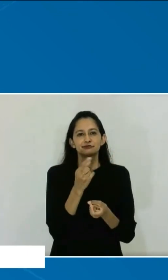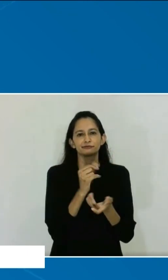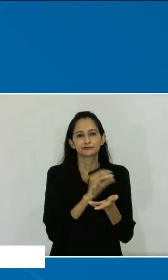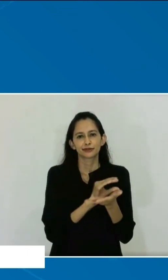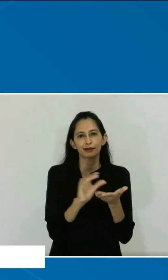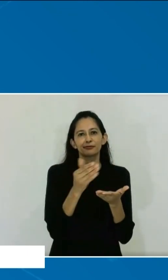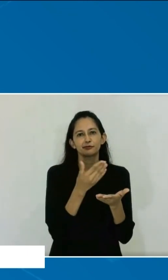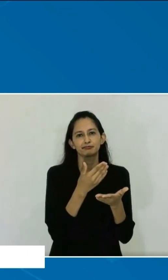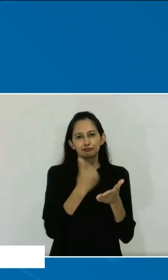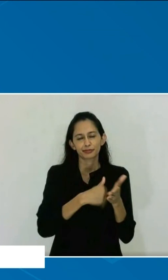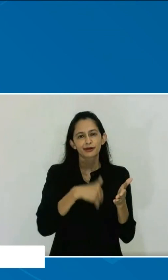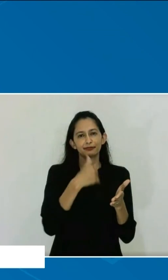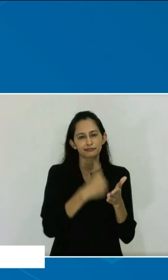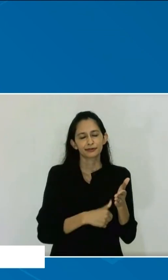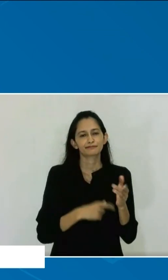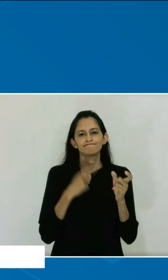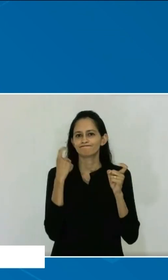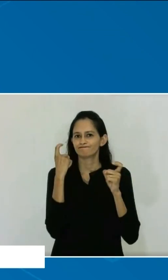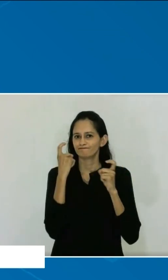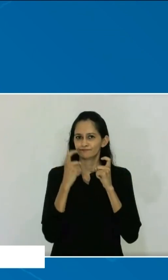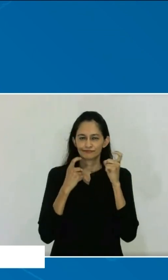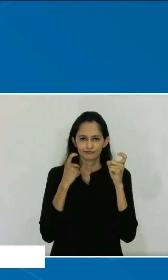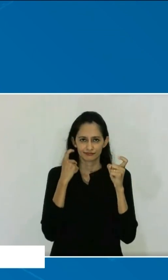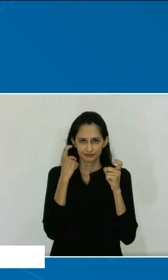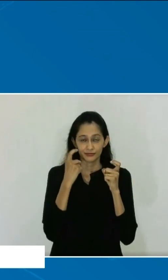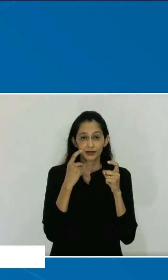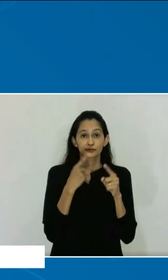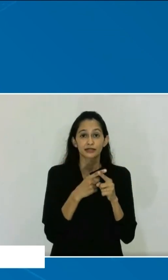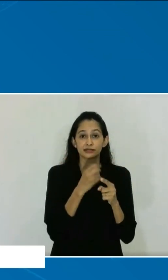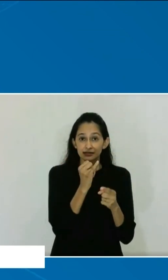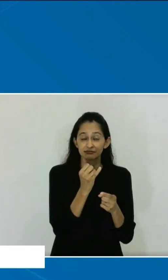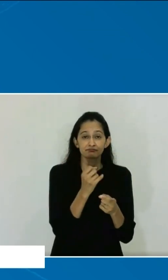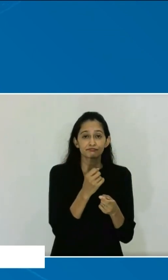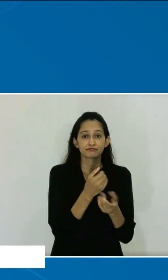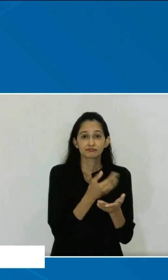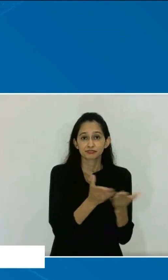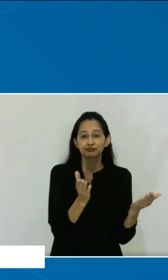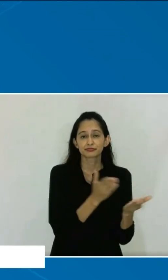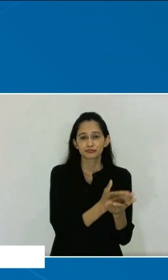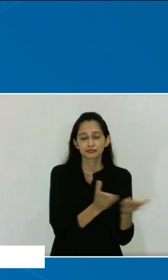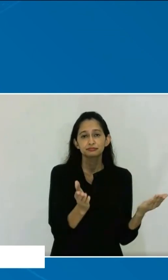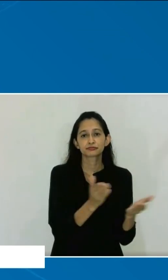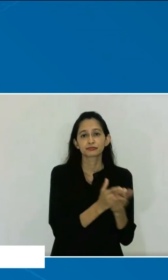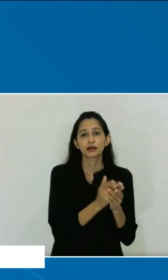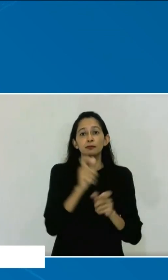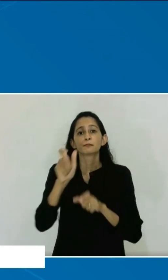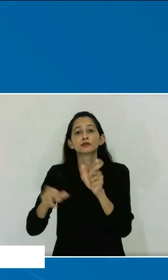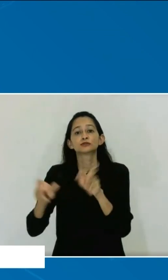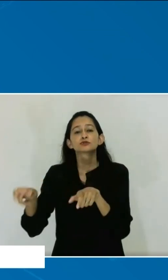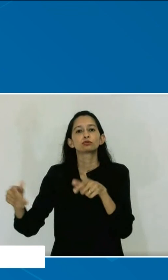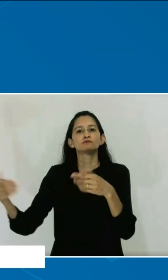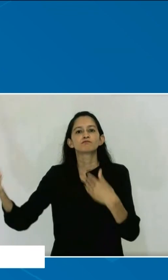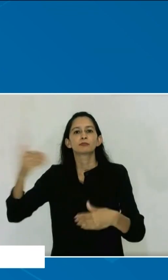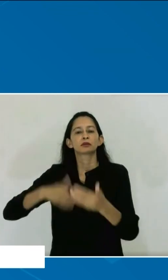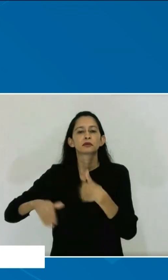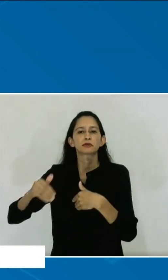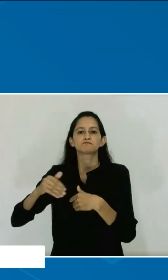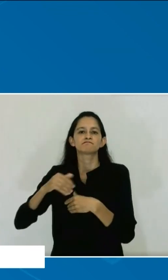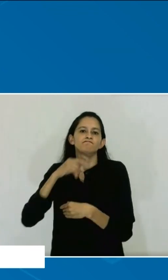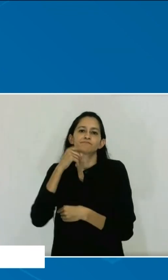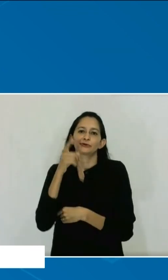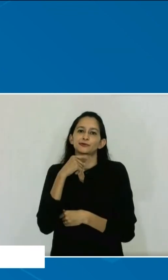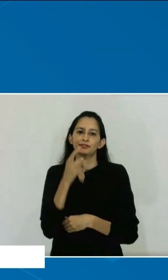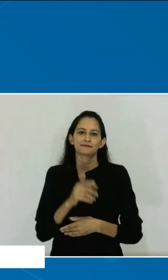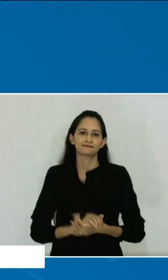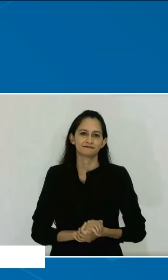orçamento. Ele simplesmente inibe o acesso a toda essa população diversa que nós estamos recebendo do nosso Estado.